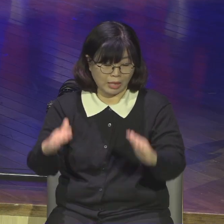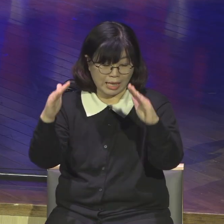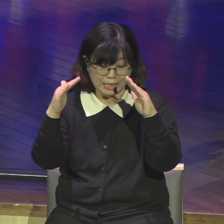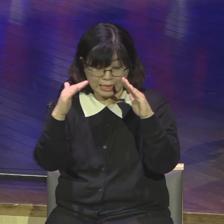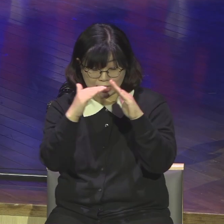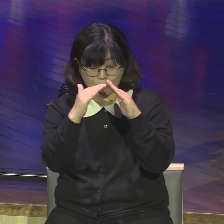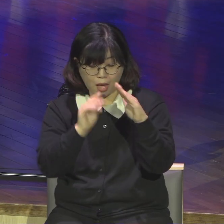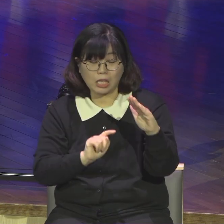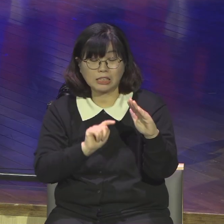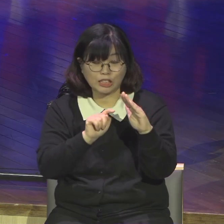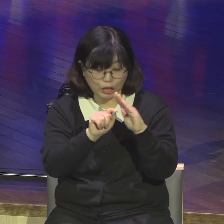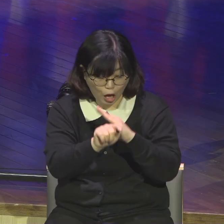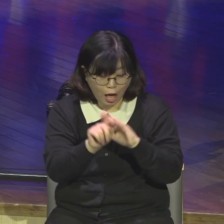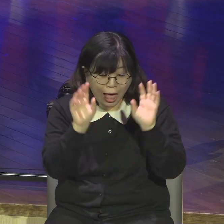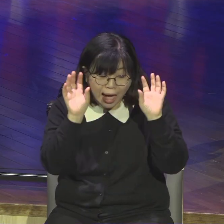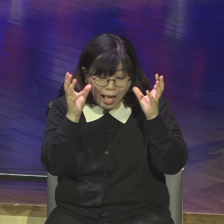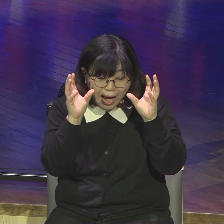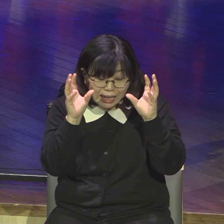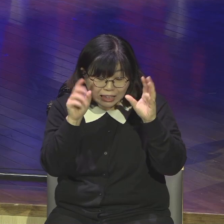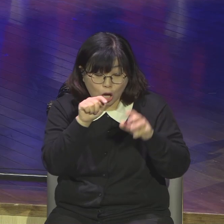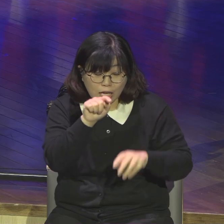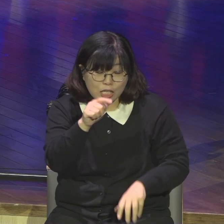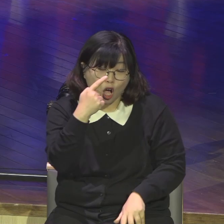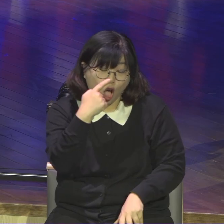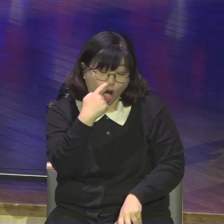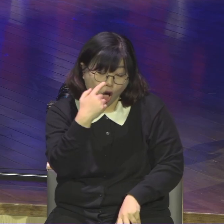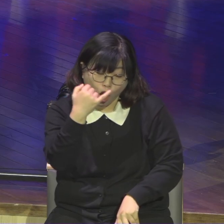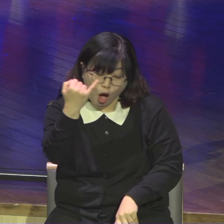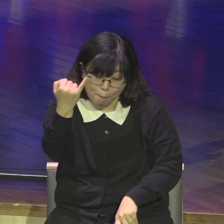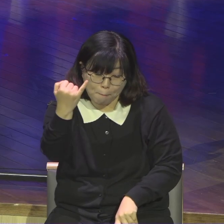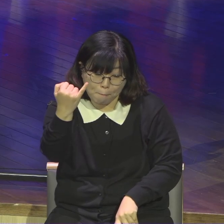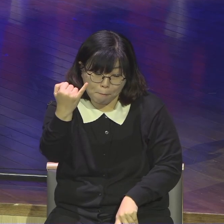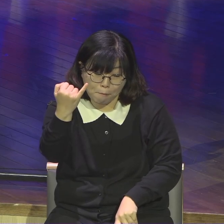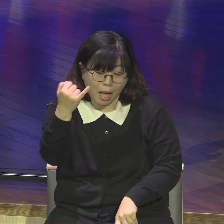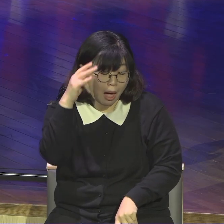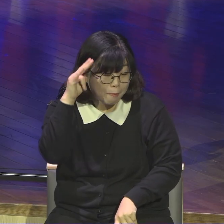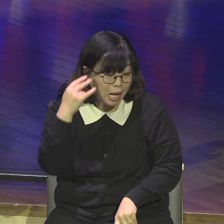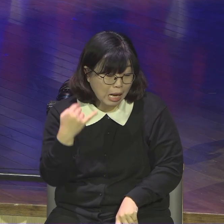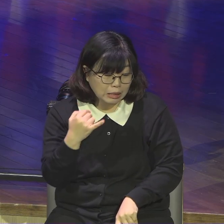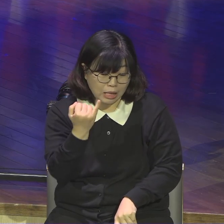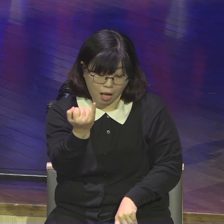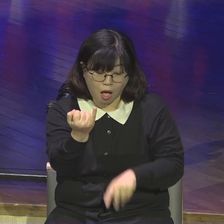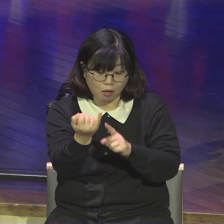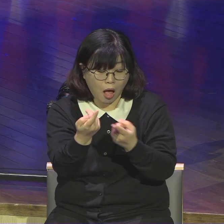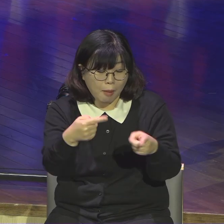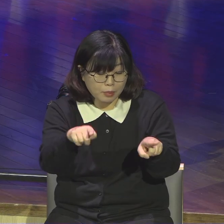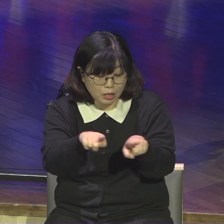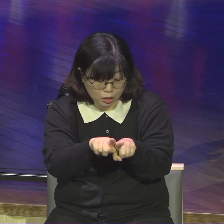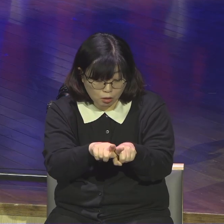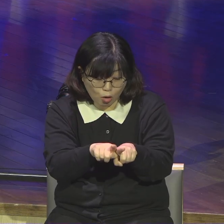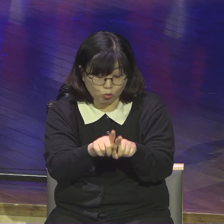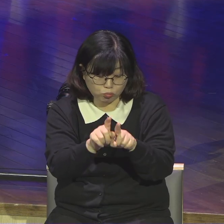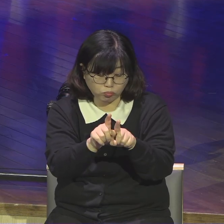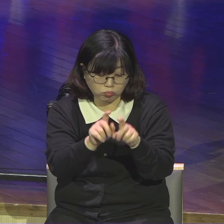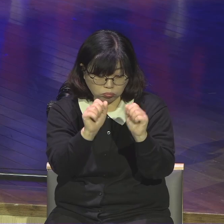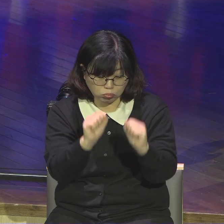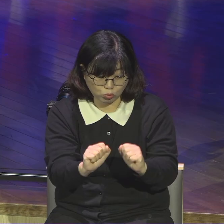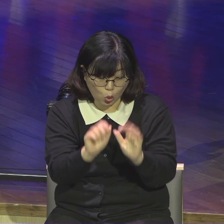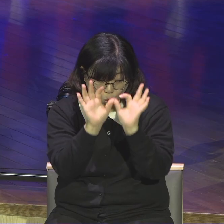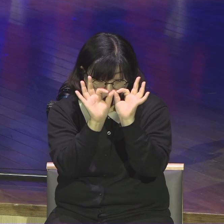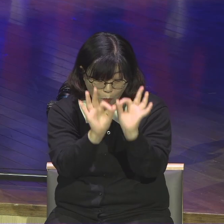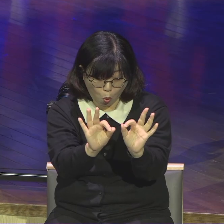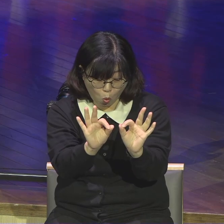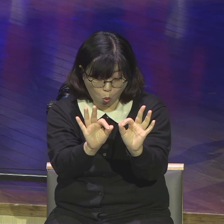집에 들어가 아기와 그의 어머니 마리아가 함께 있는 것을